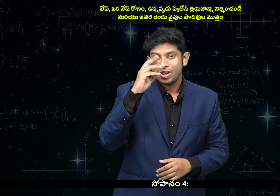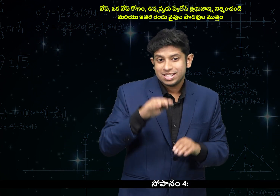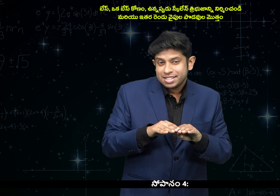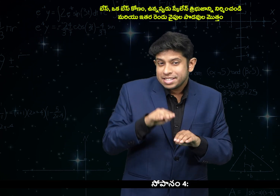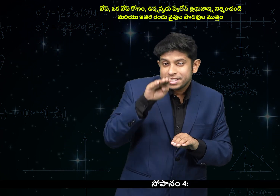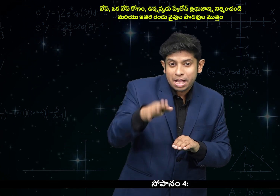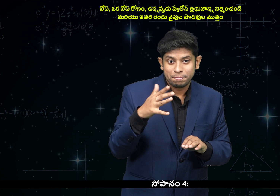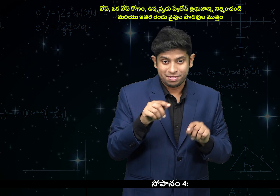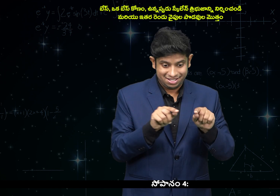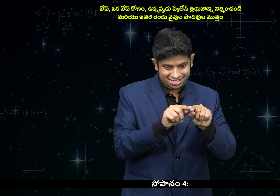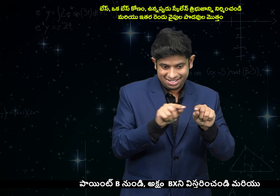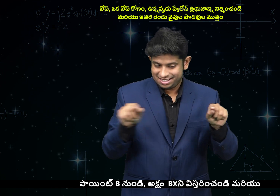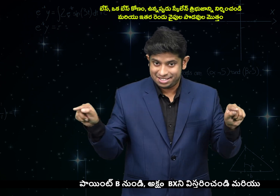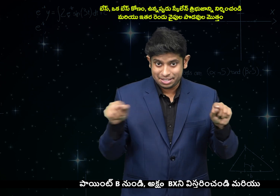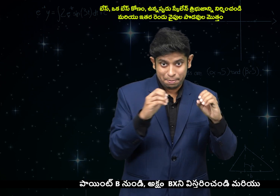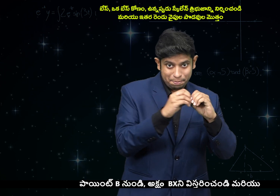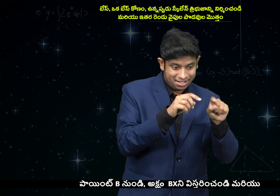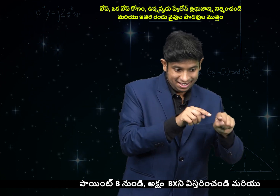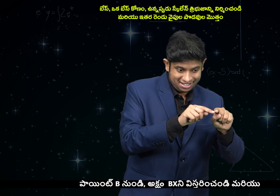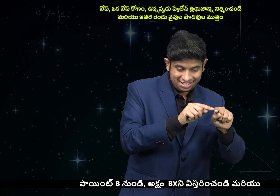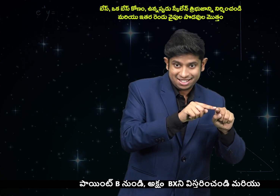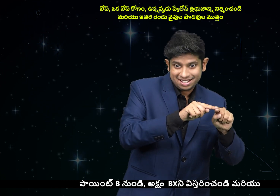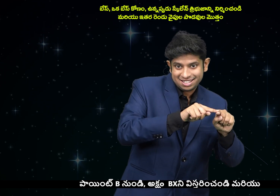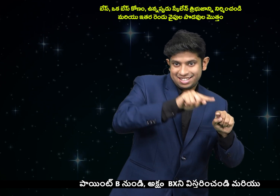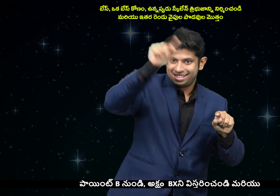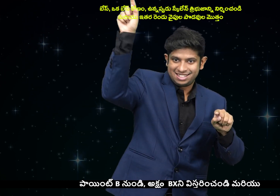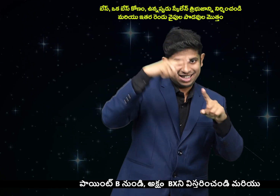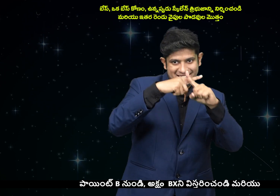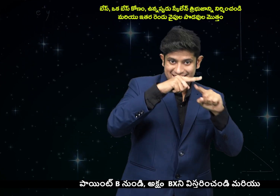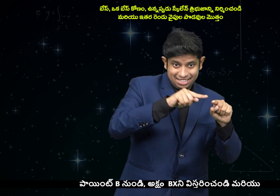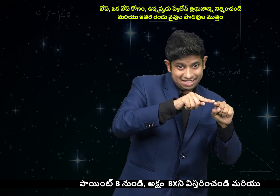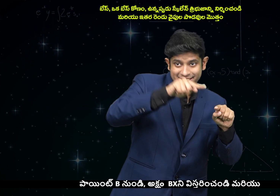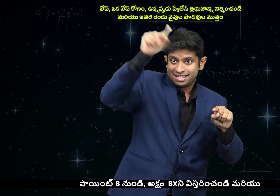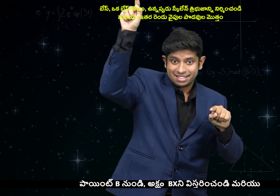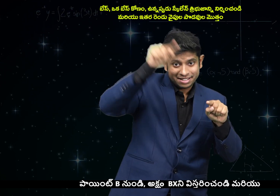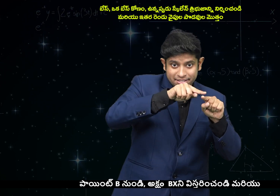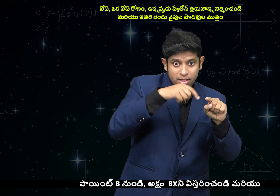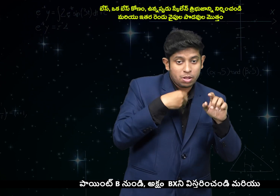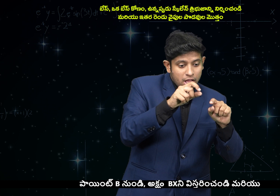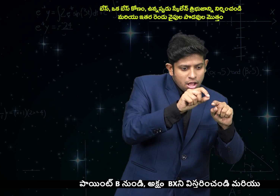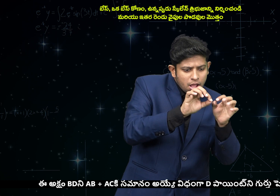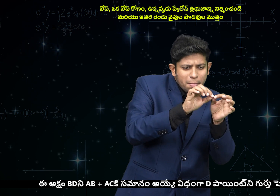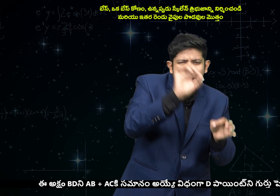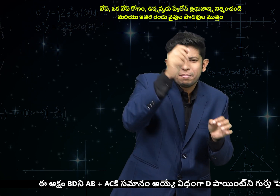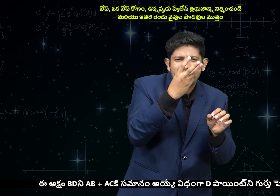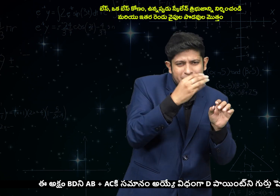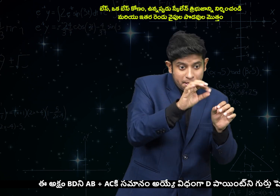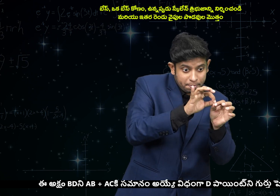సోపానం 4. పాయింట్ బి నుండి BXని విస్తరించండి మరియు ఈ కిరణంపై